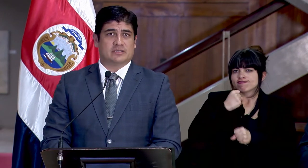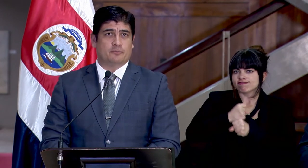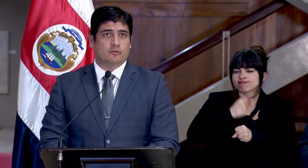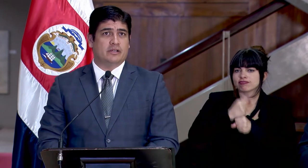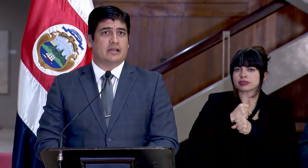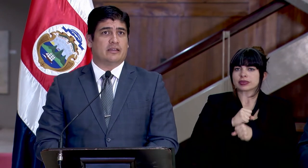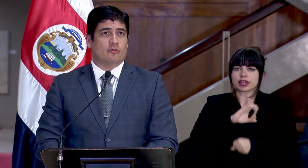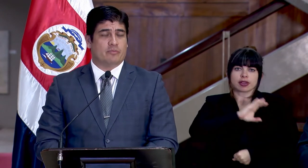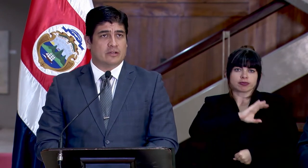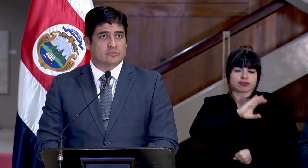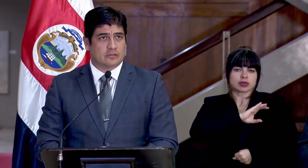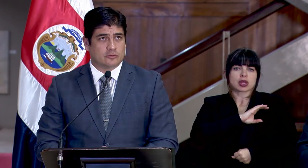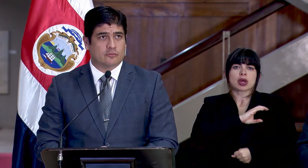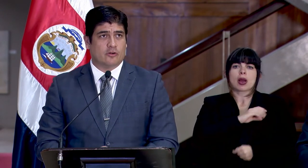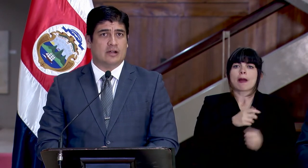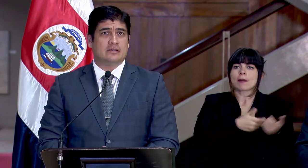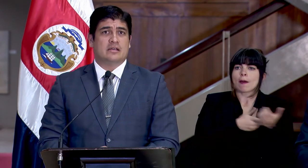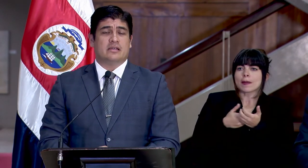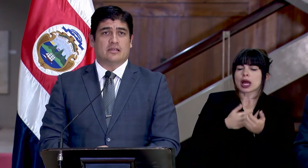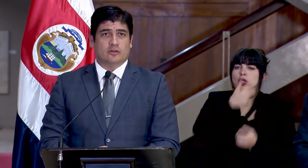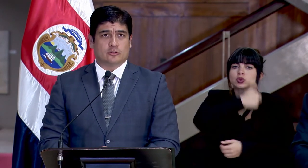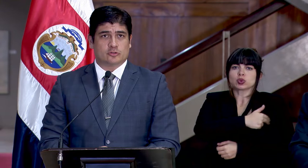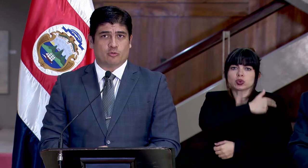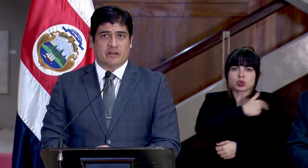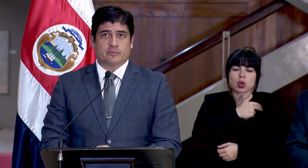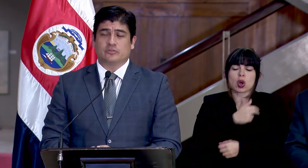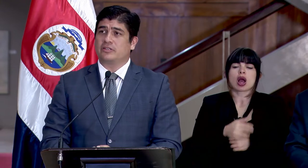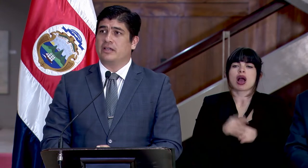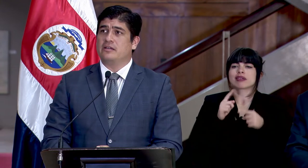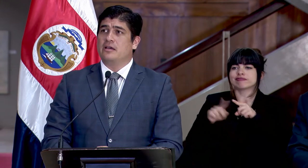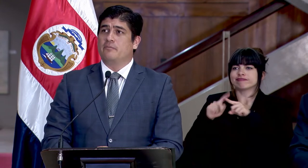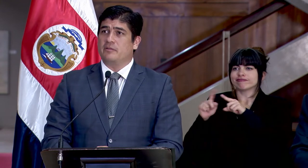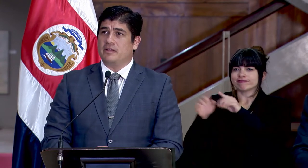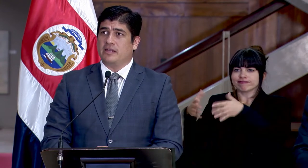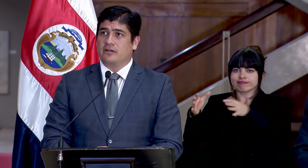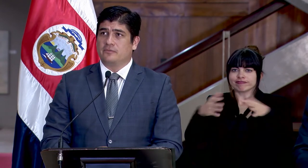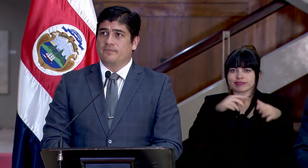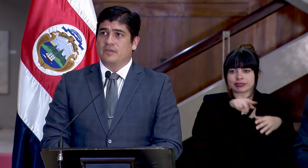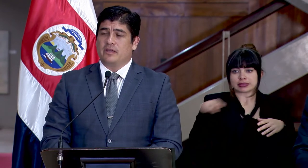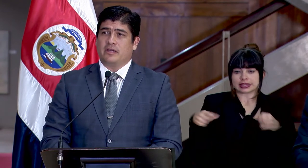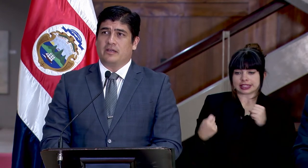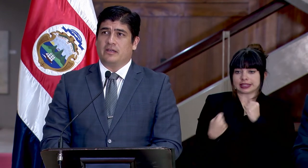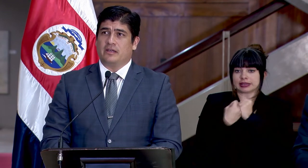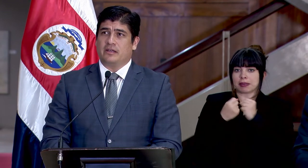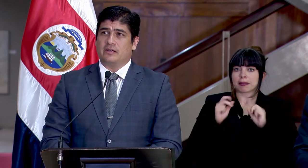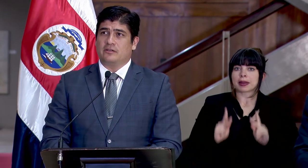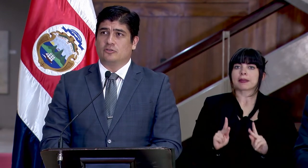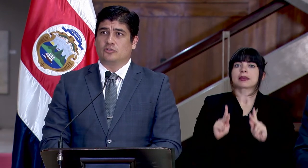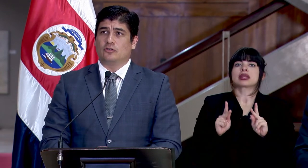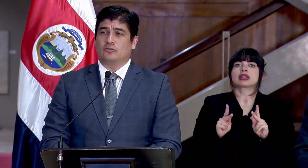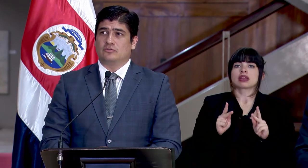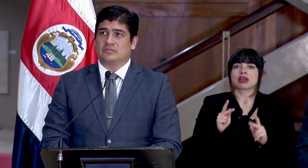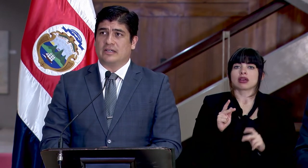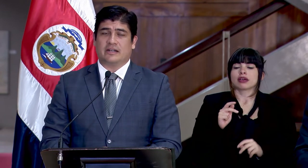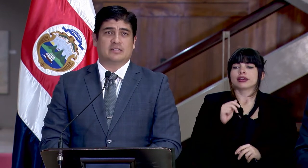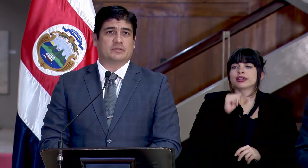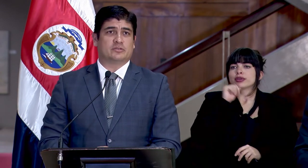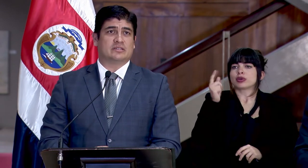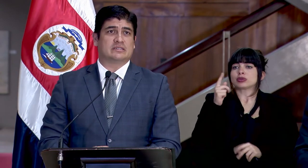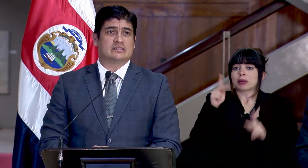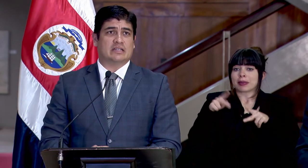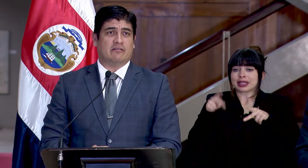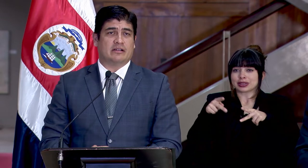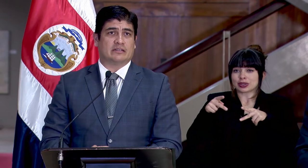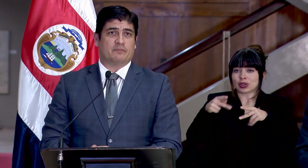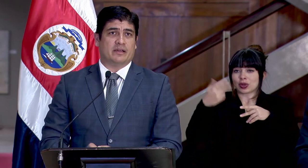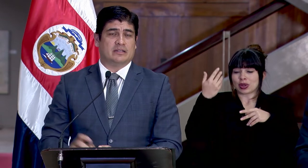de la Fuerza Pública, de bomberos, de Cruz Roja y otros cuerpos que permitieron no solo sacar a las